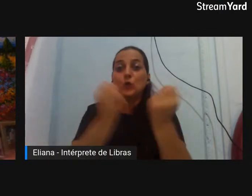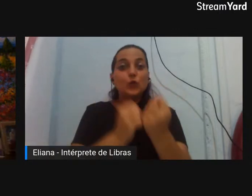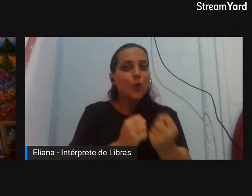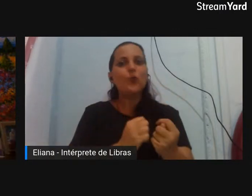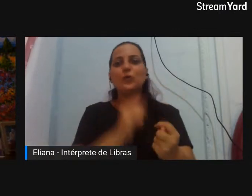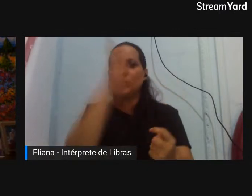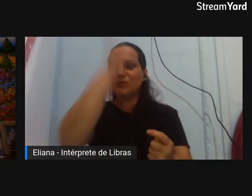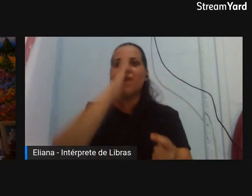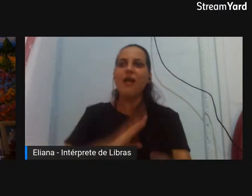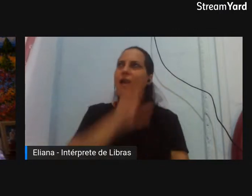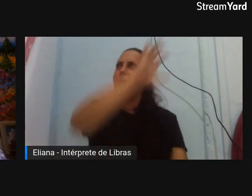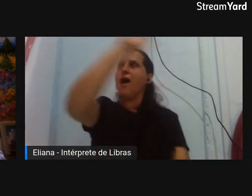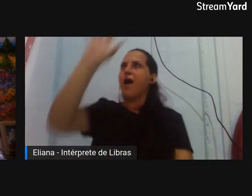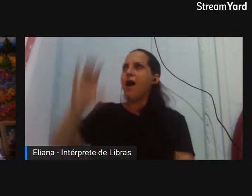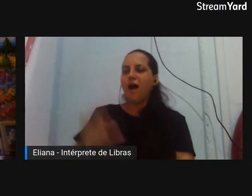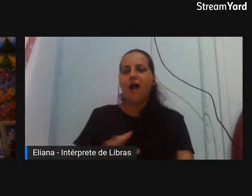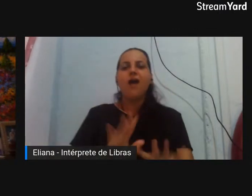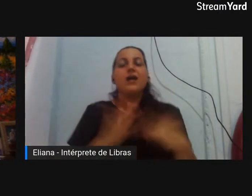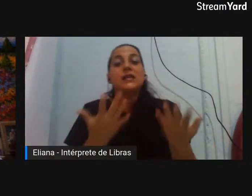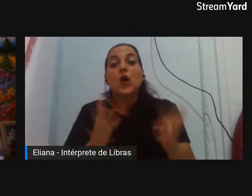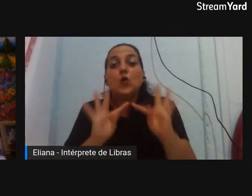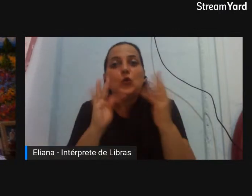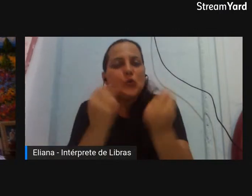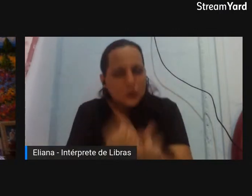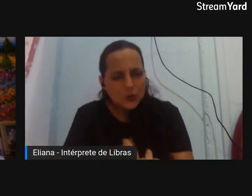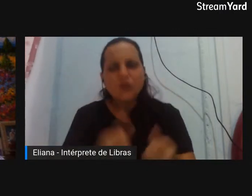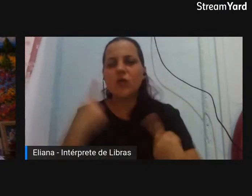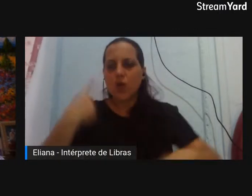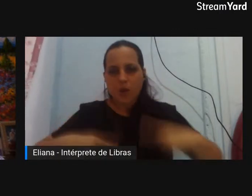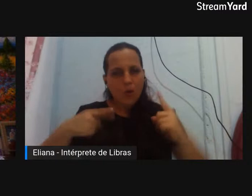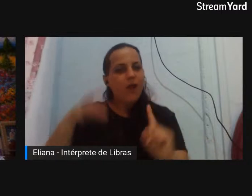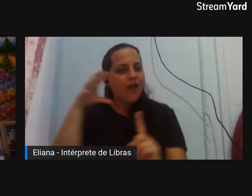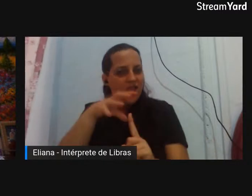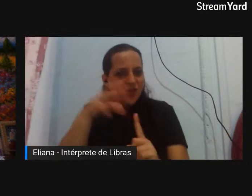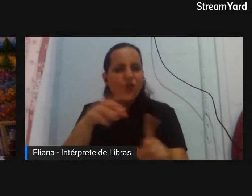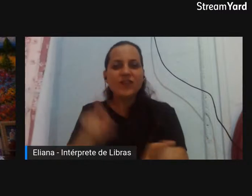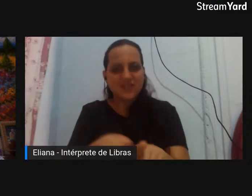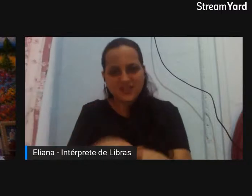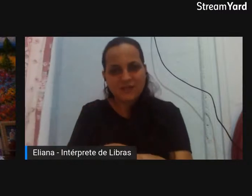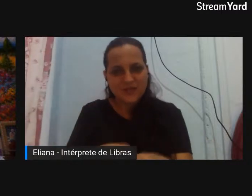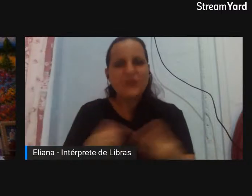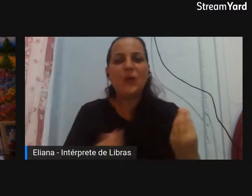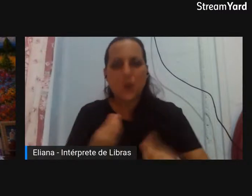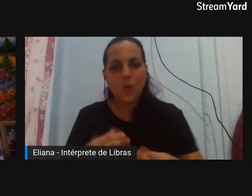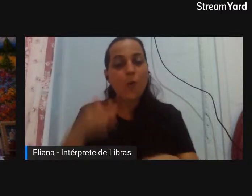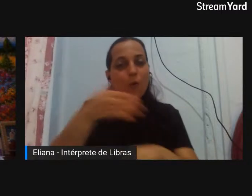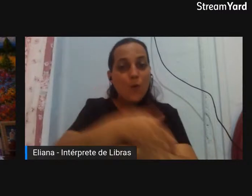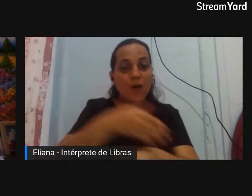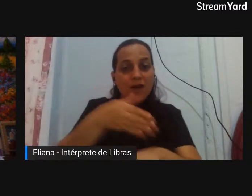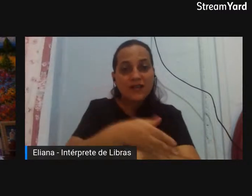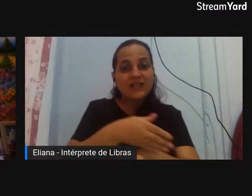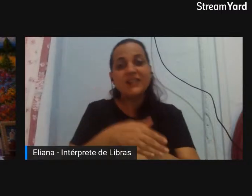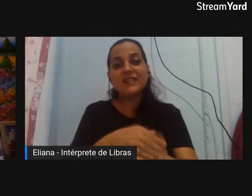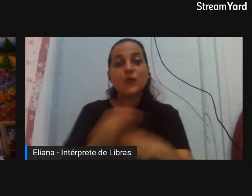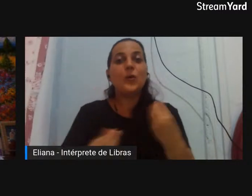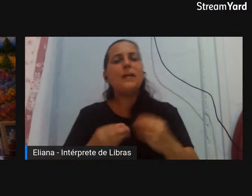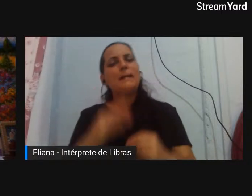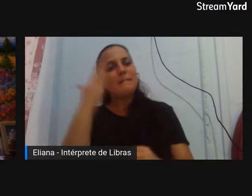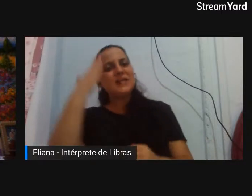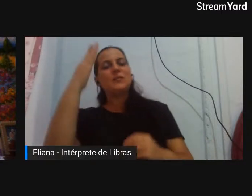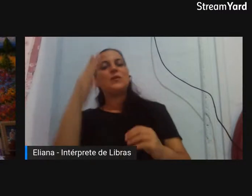Então, é toda uma política de democratização do acesso, especialmente ao ensino